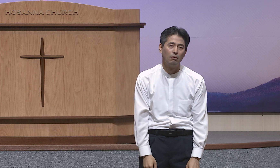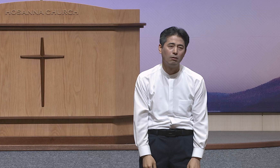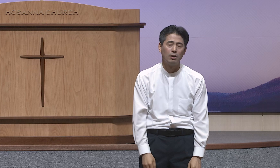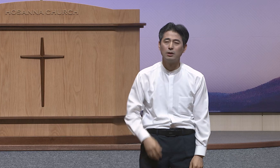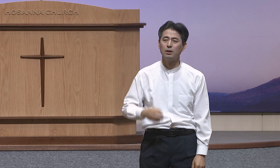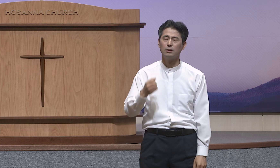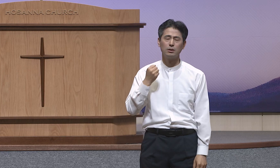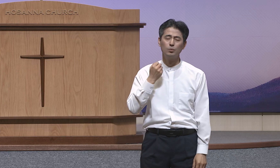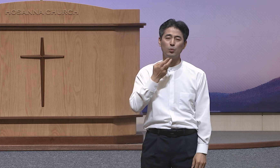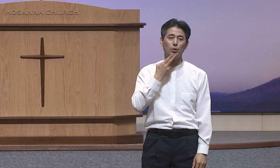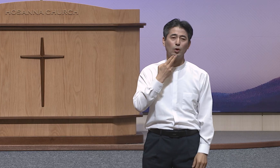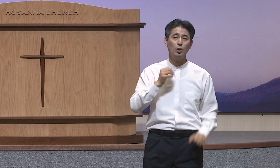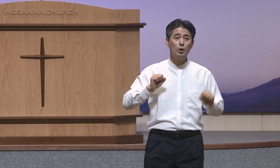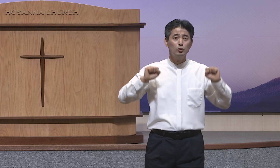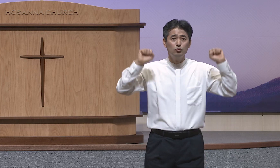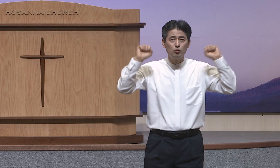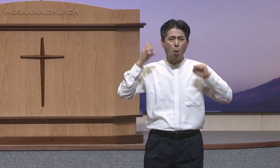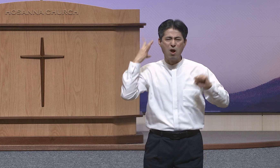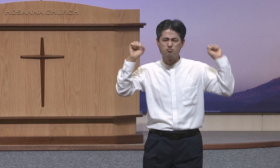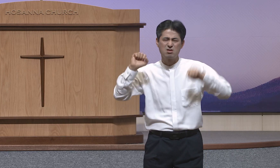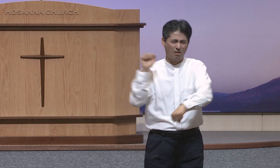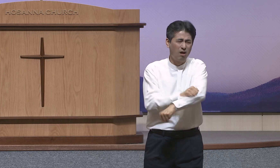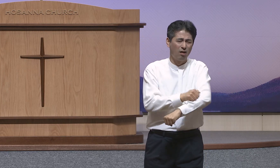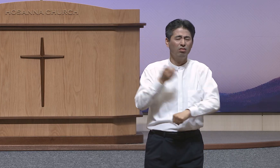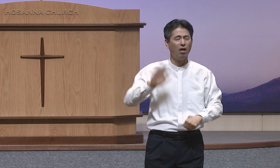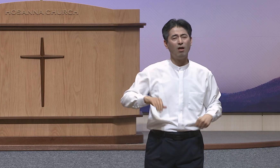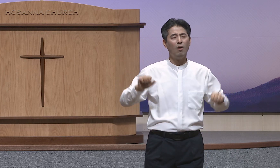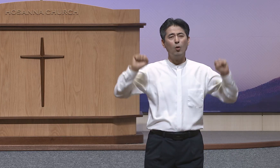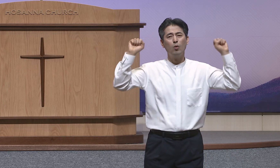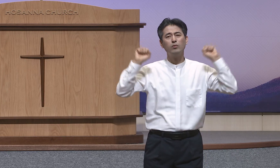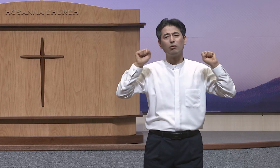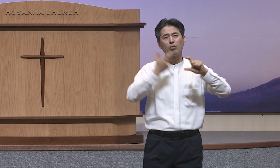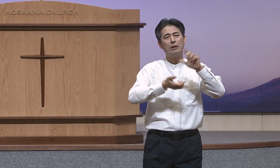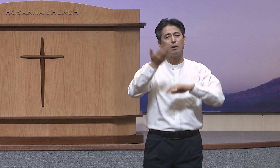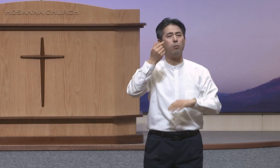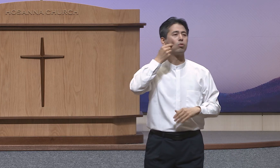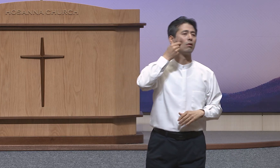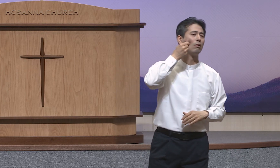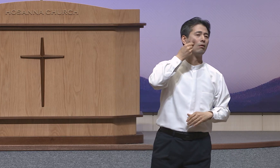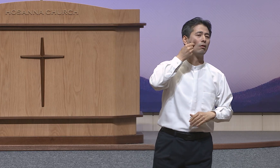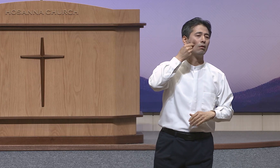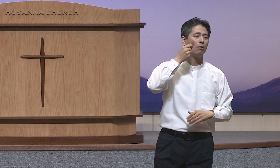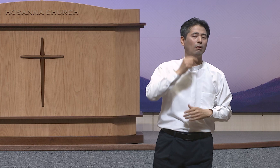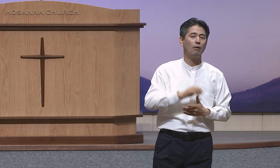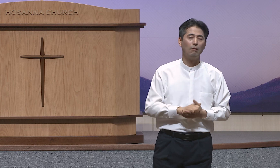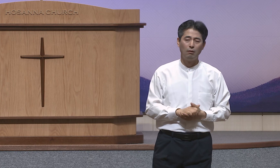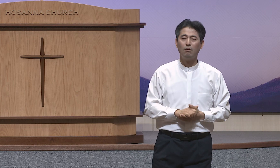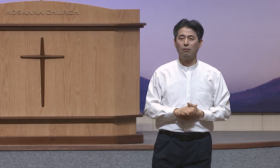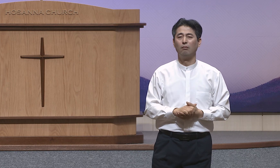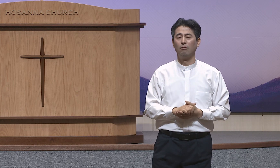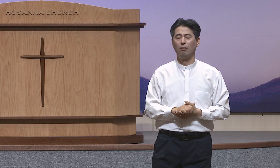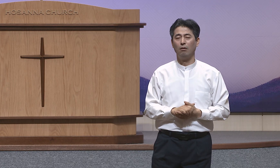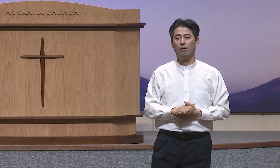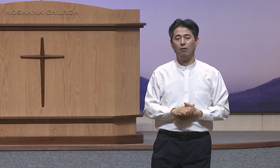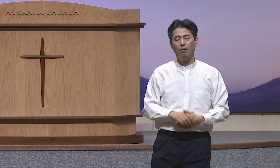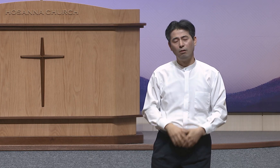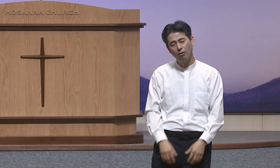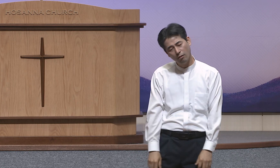있는데 아침에 일어나서 2-3시가 되면 힘이 없어지는 거예요. 그래서 운동을 더 이상 할 수가 없는 몸